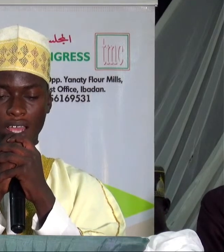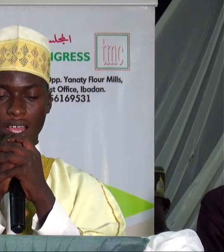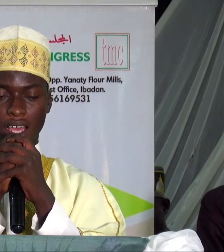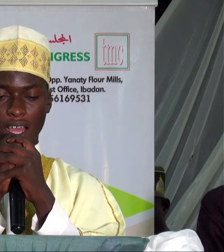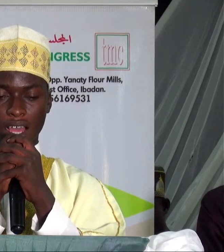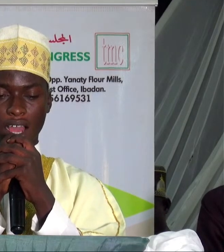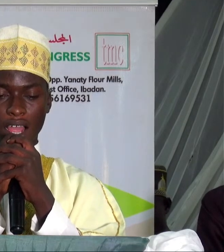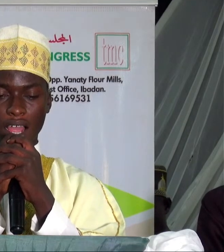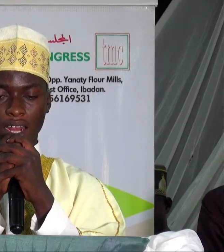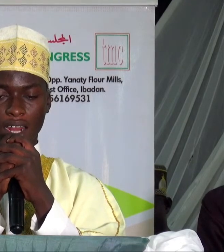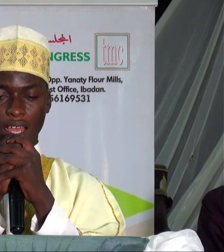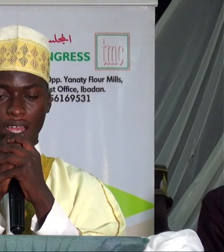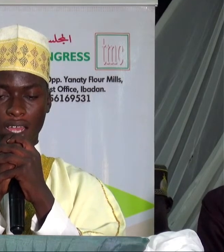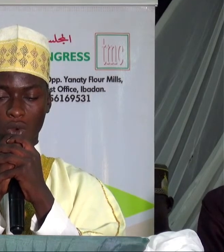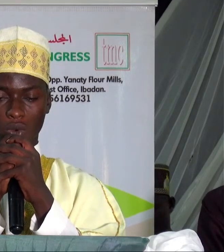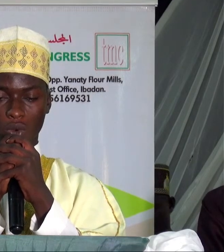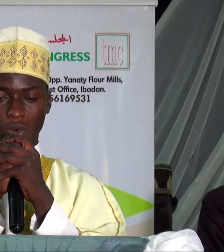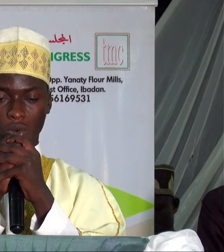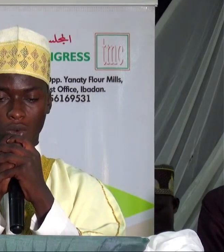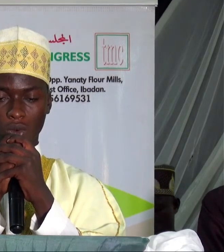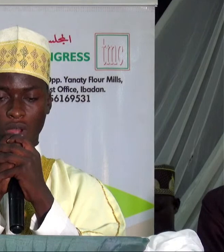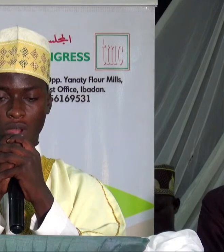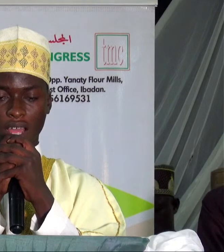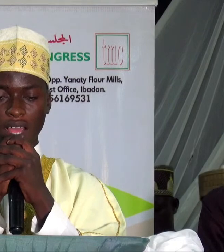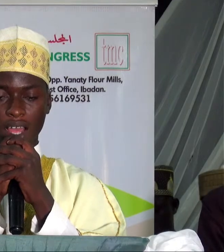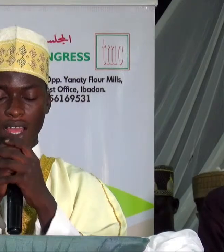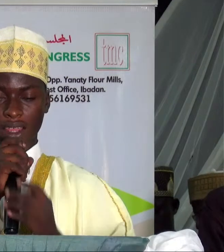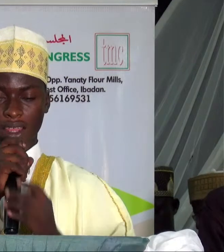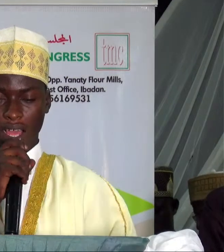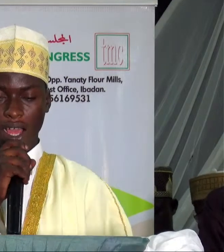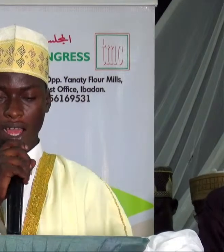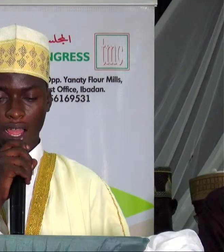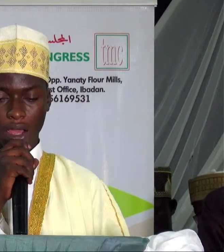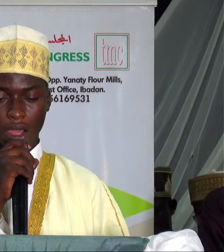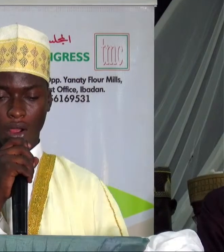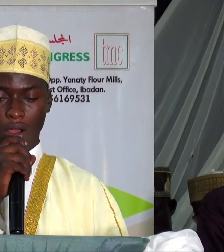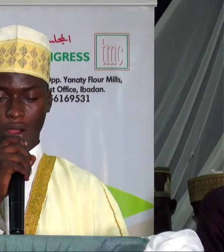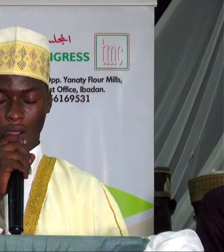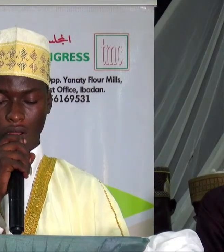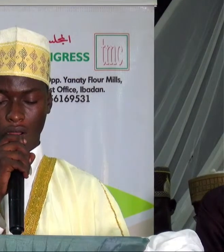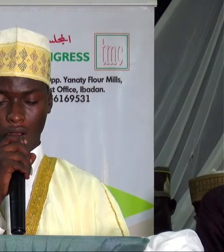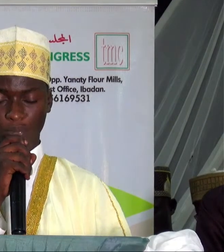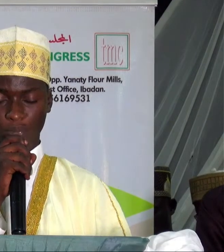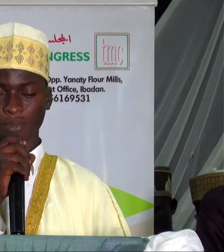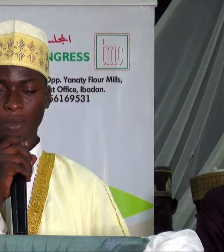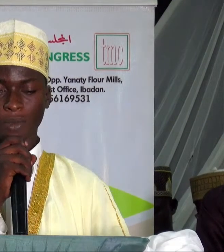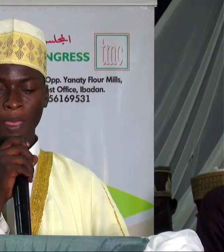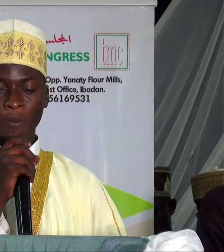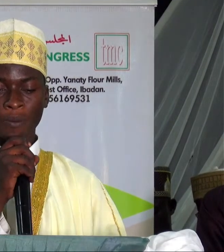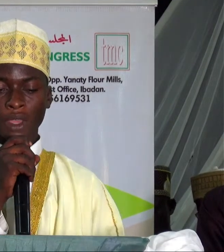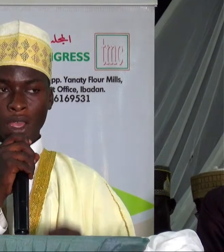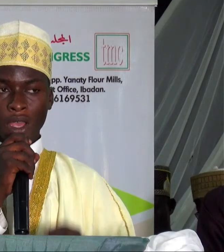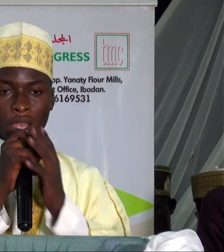هذا حلال وهذا حرام